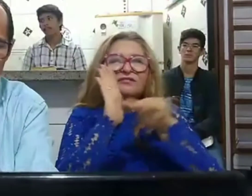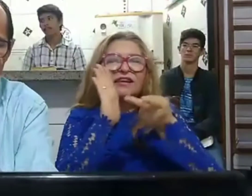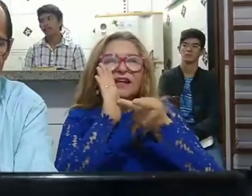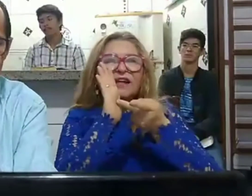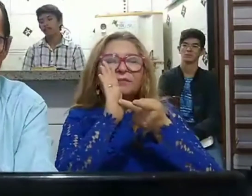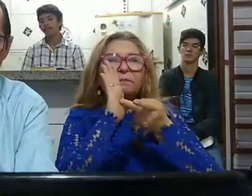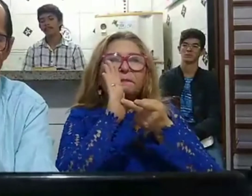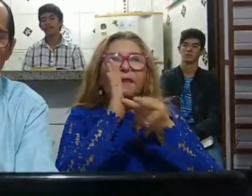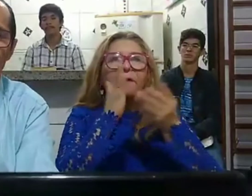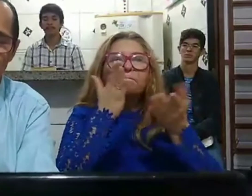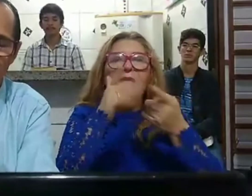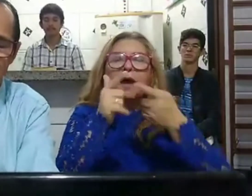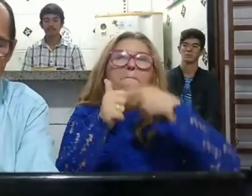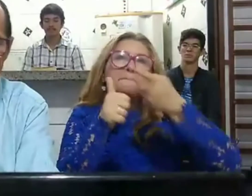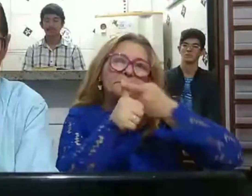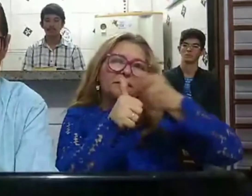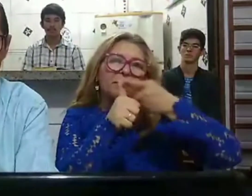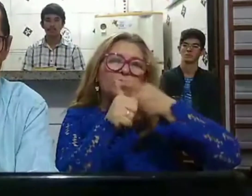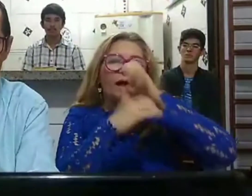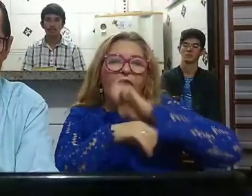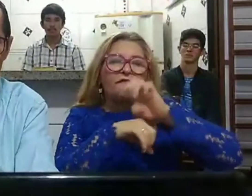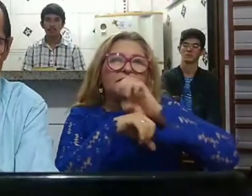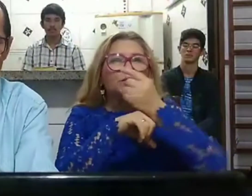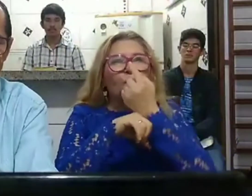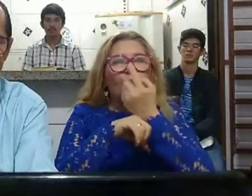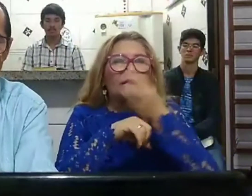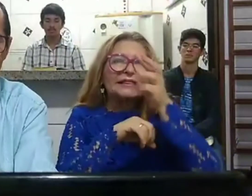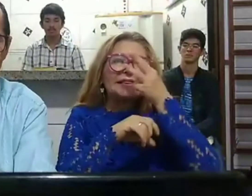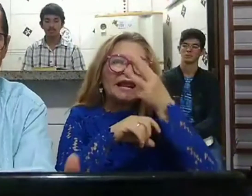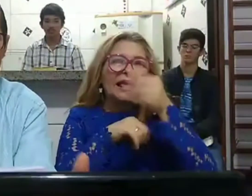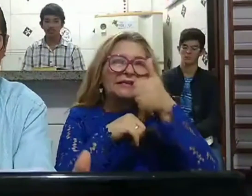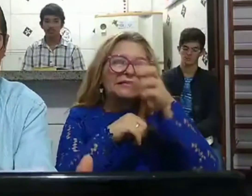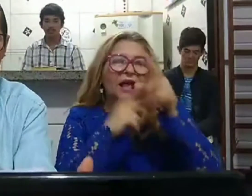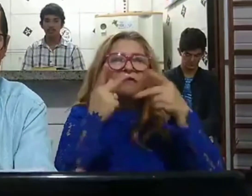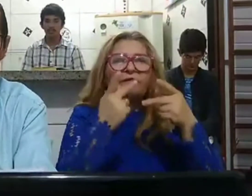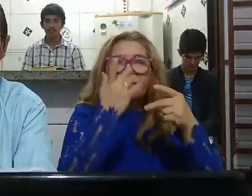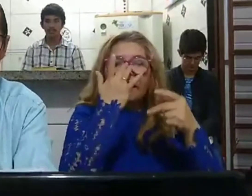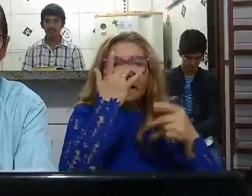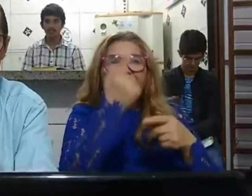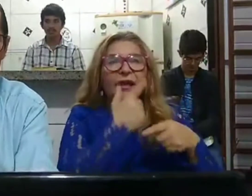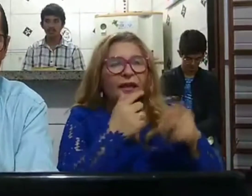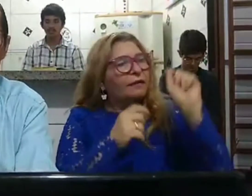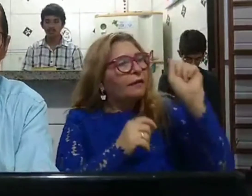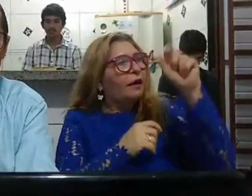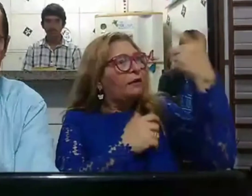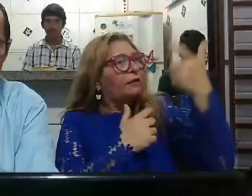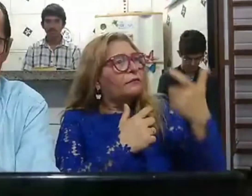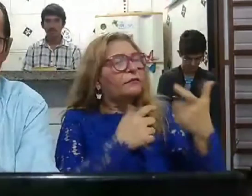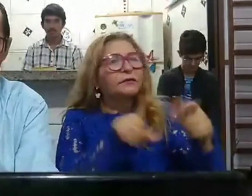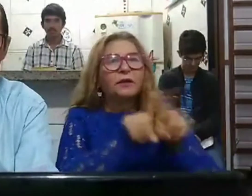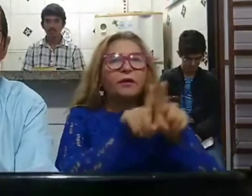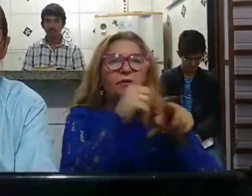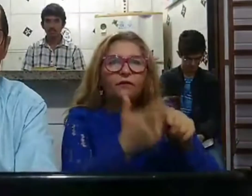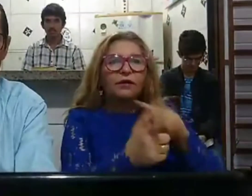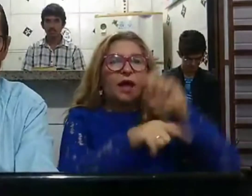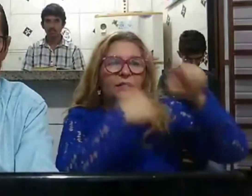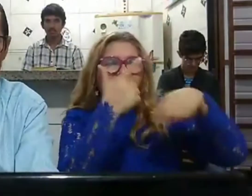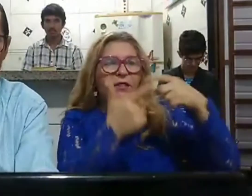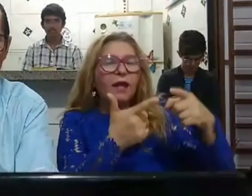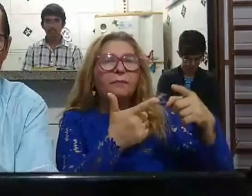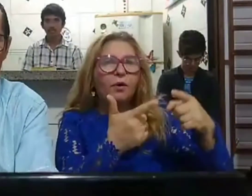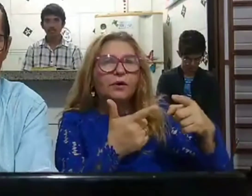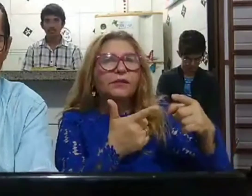ele. Em primeiro lugar, Efésios 1:13 diz: em quem também vós, depois que